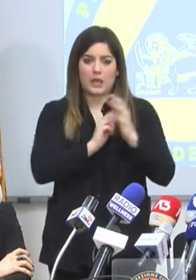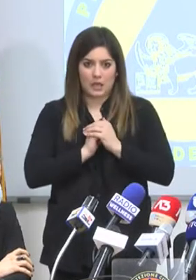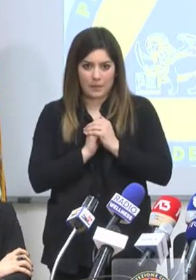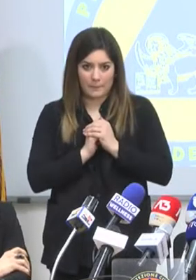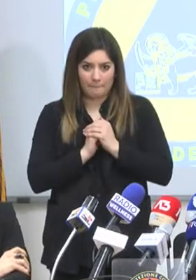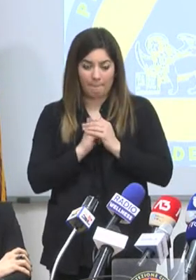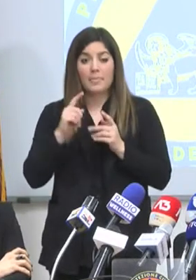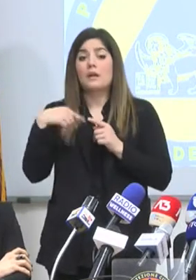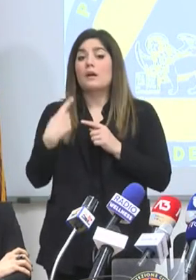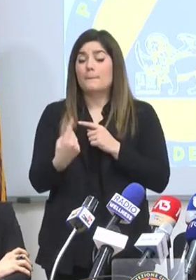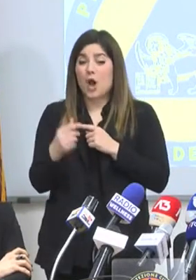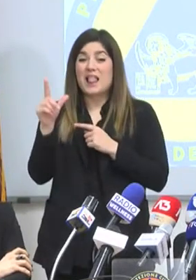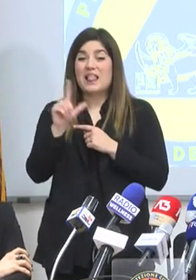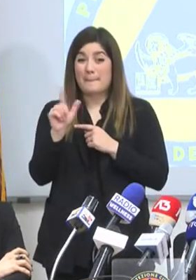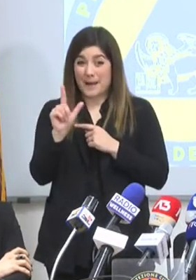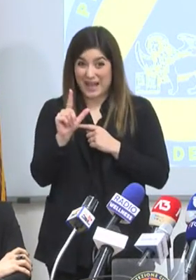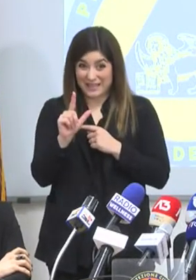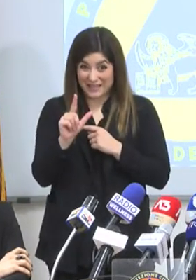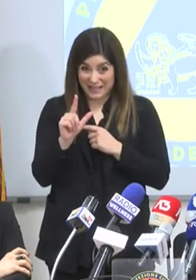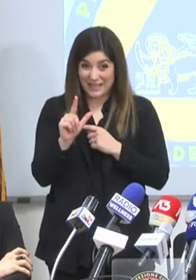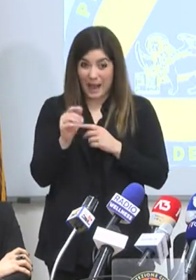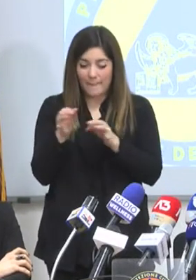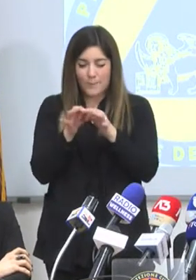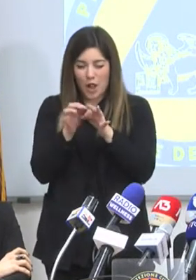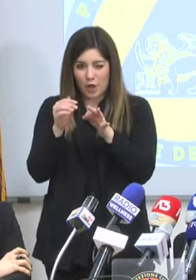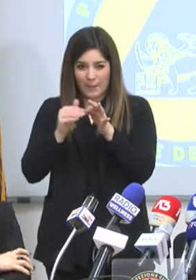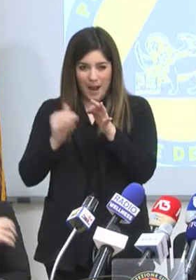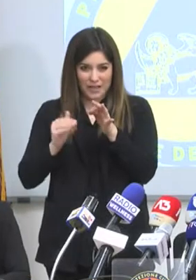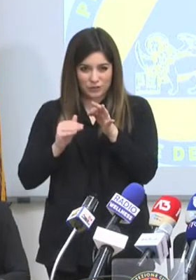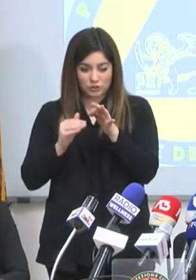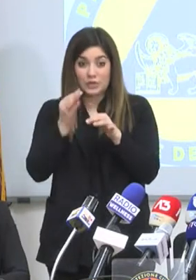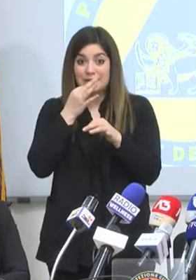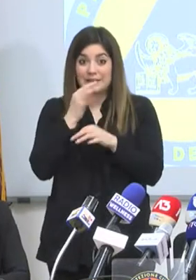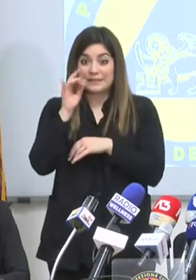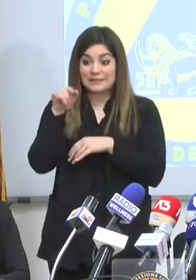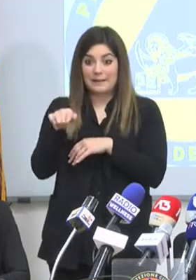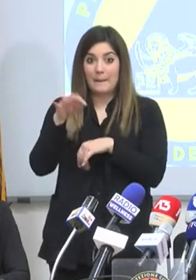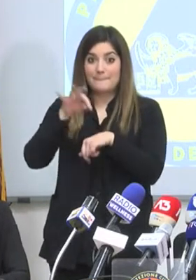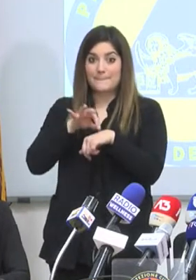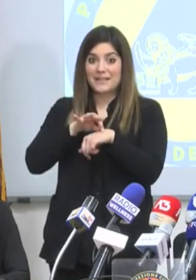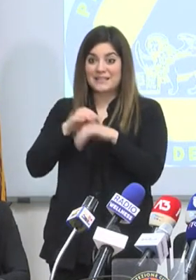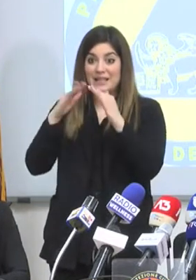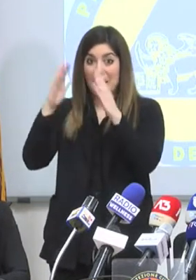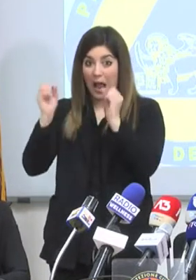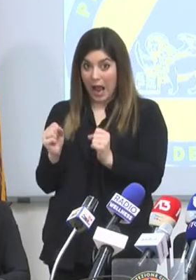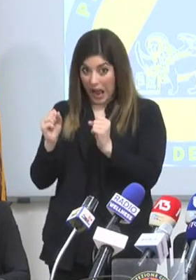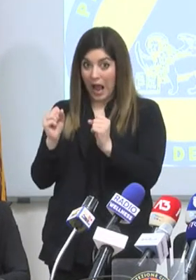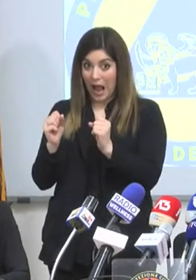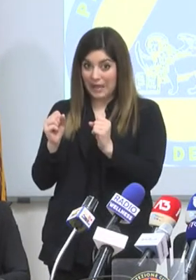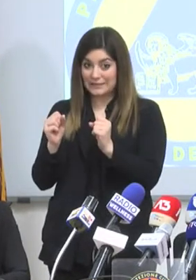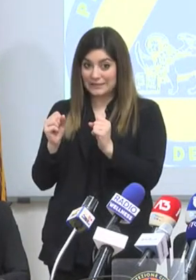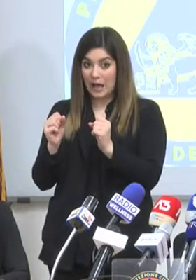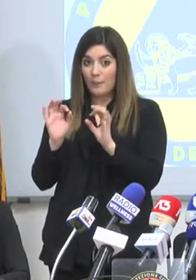utilizzare l'eparine a basso peso molecolare quando il paziente è a casa, non si muove, è immobilizzato per prevenire la